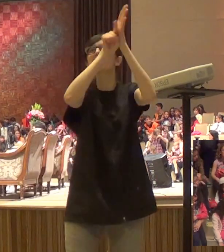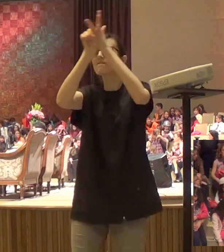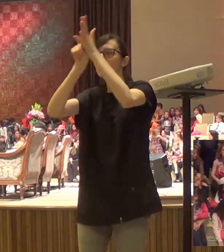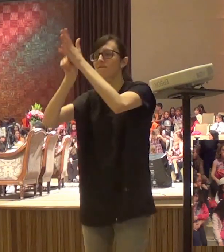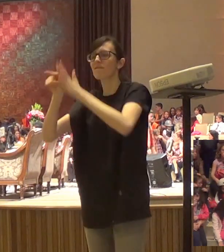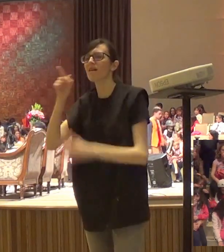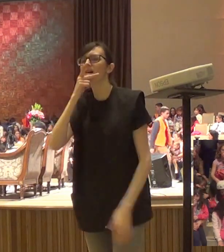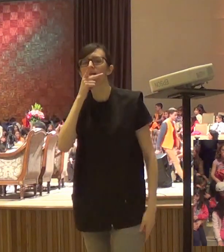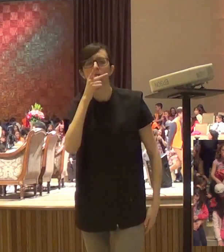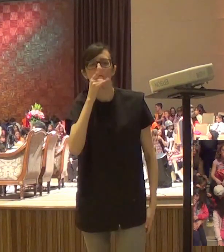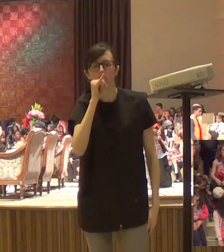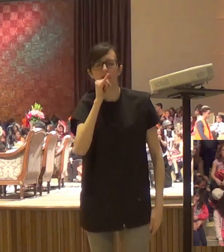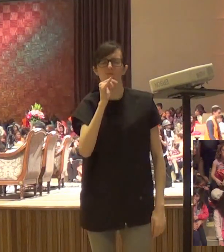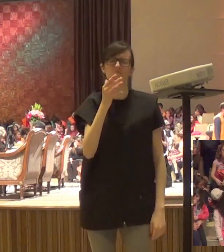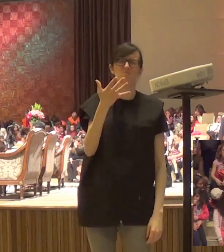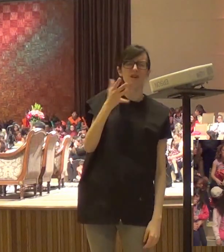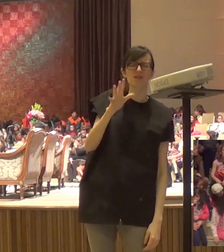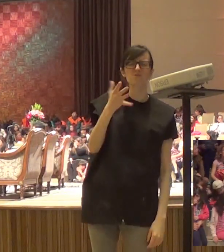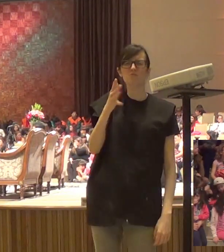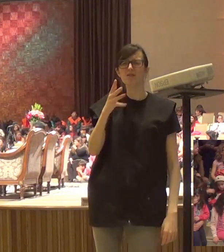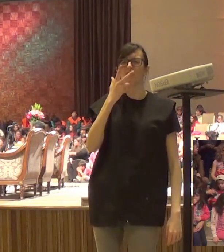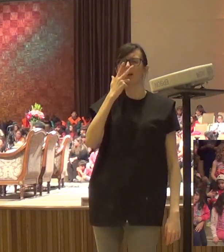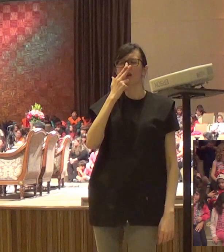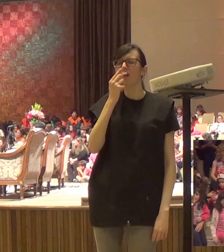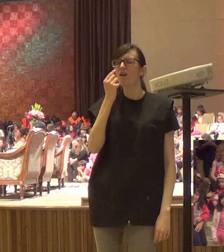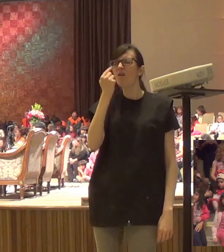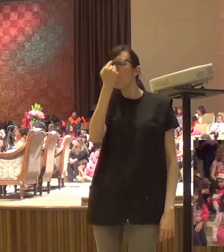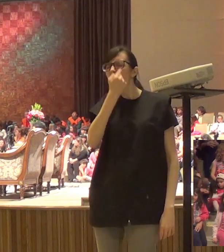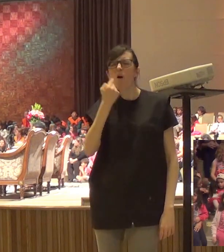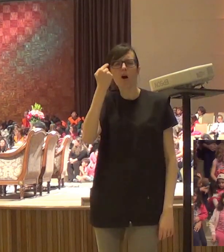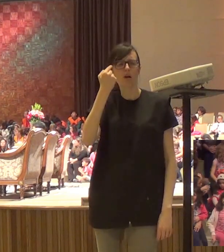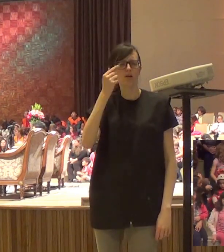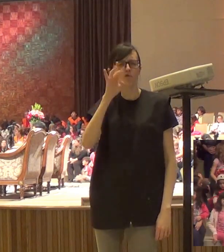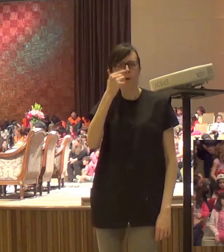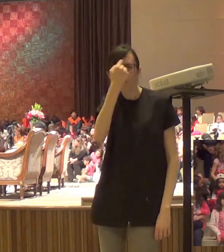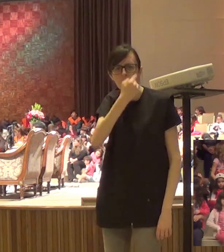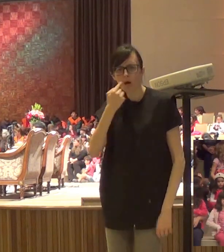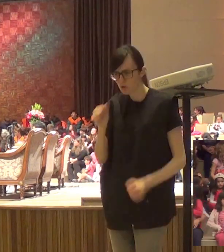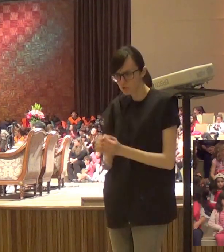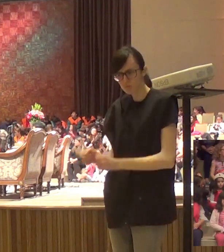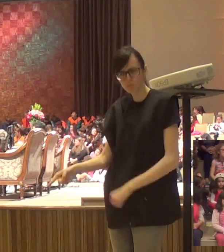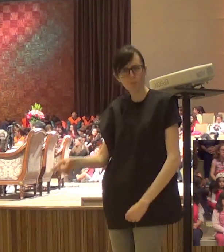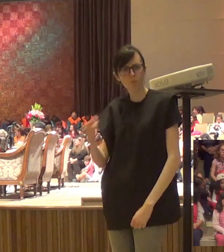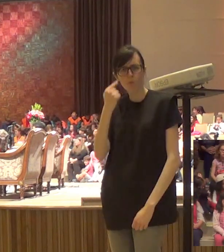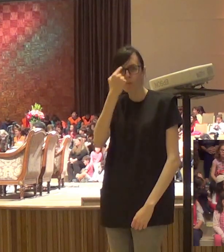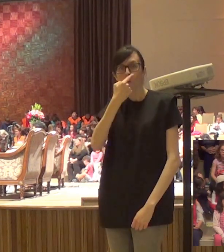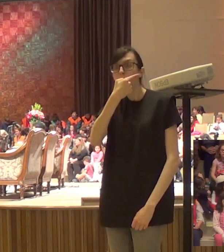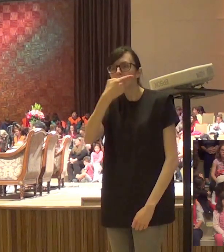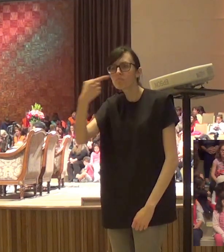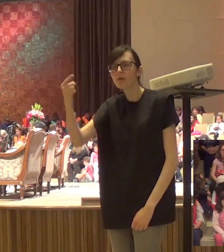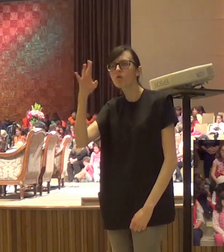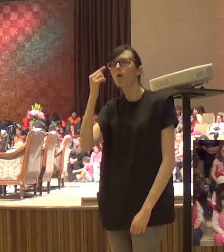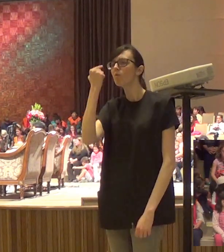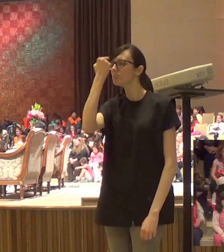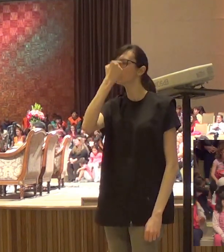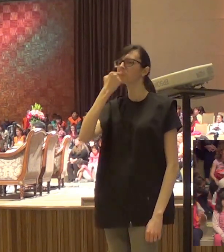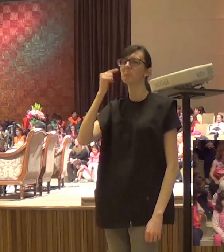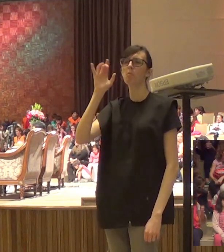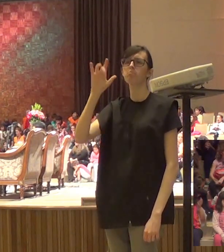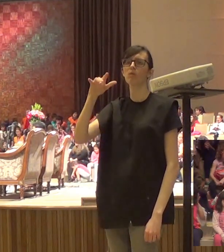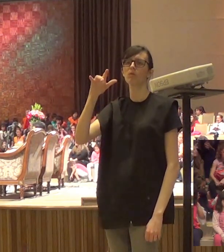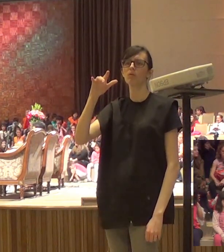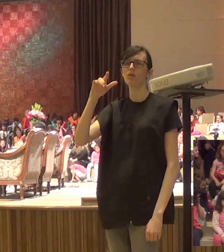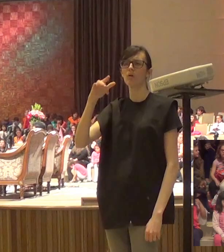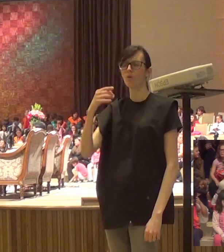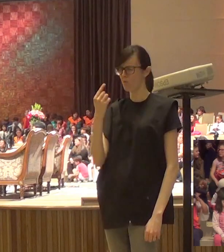dos países pesquisados, os pais gastam em média menos de uma hora por semana com seus filhos. Pais,